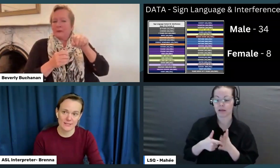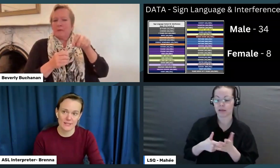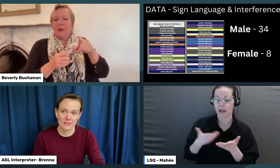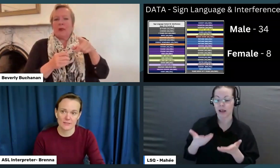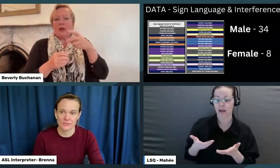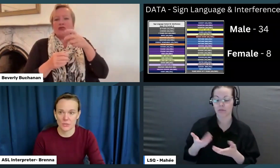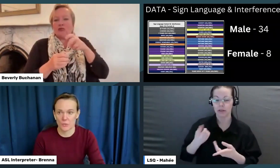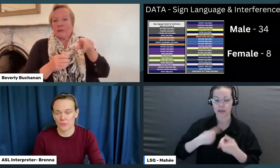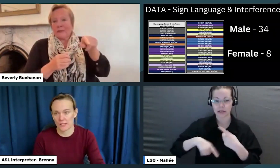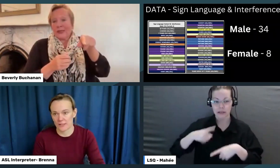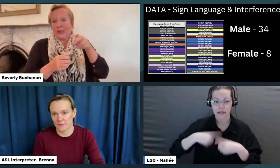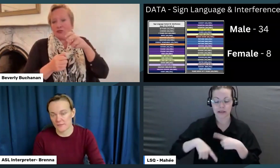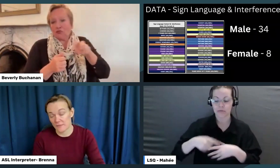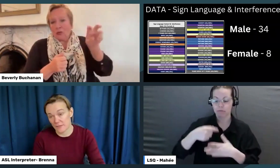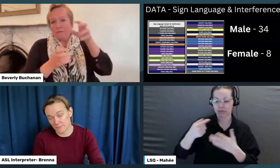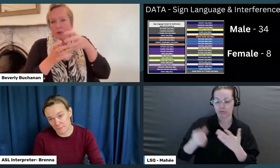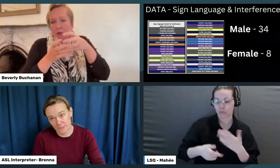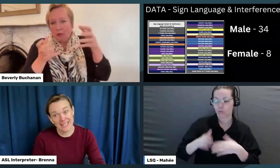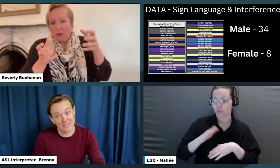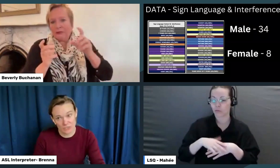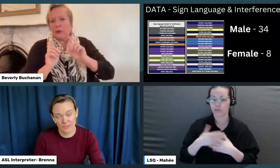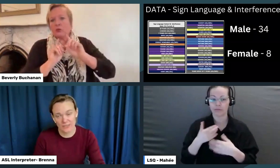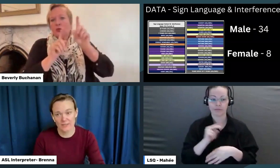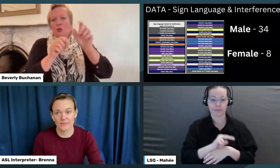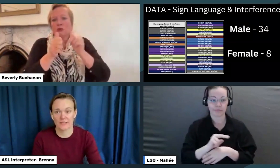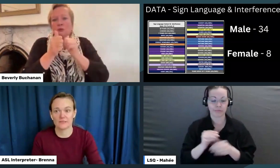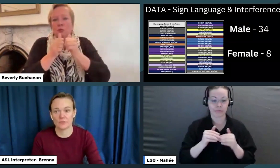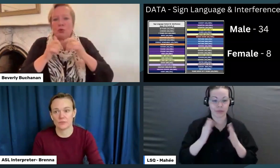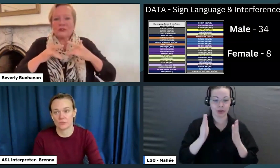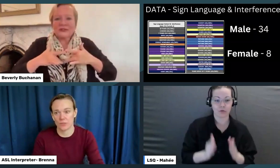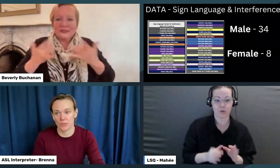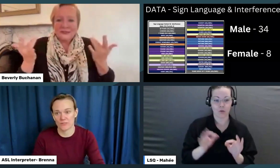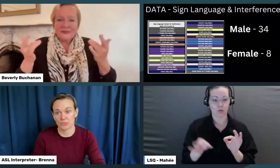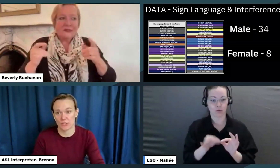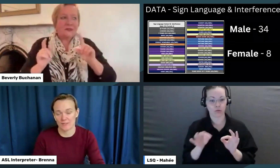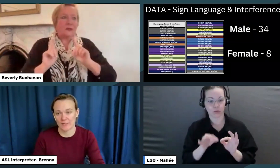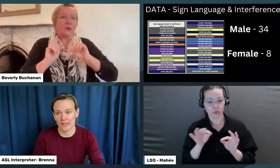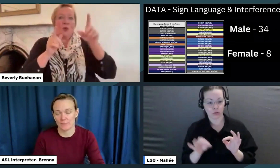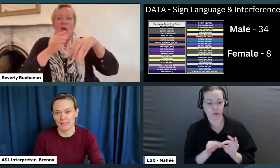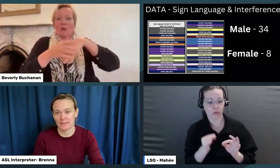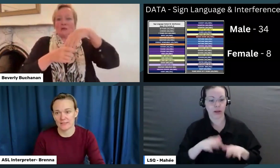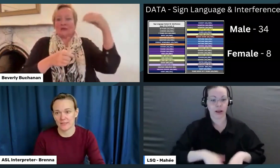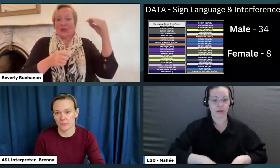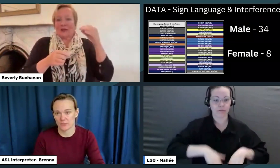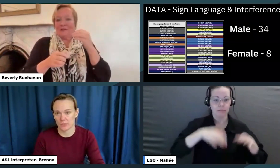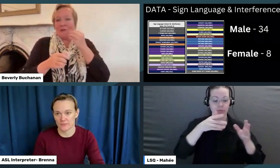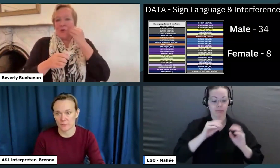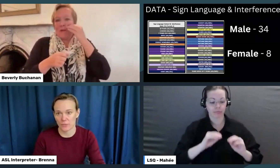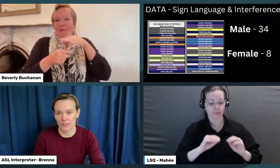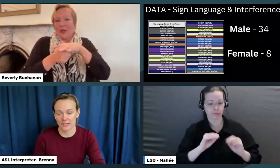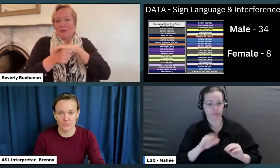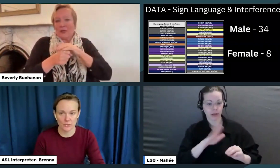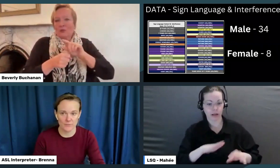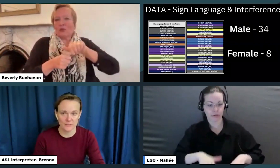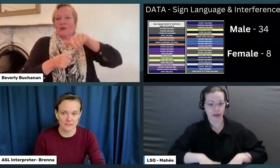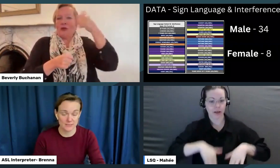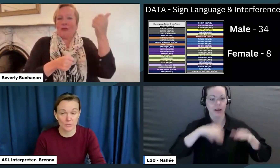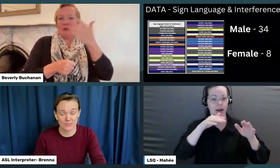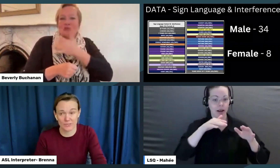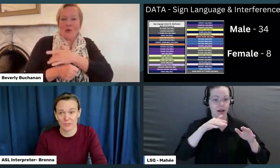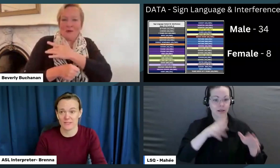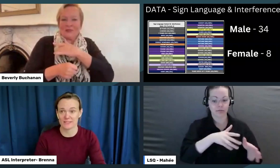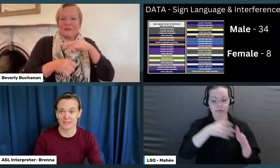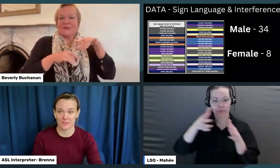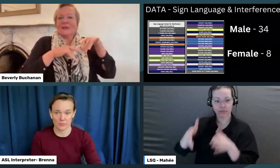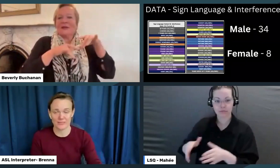beaucoup d'interférences. Potentiellement, c'est en raison de beaucoup de voyages. Ils ont fait beaucoup de sport, des tournois